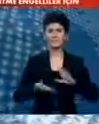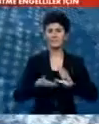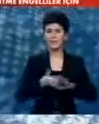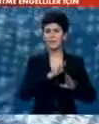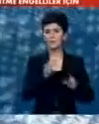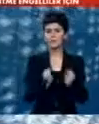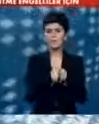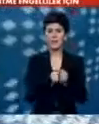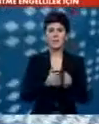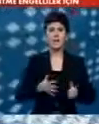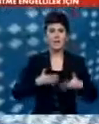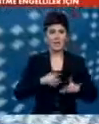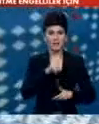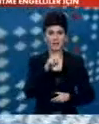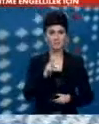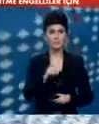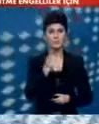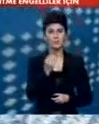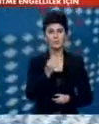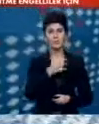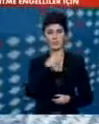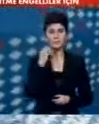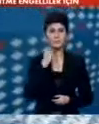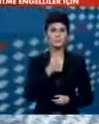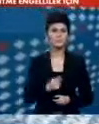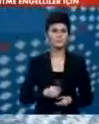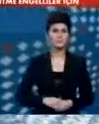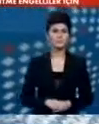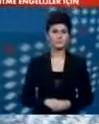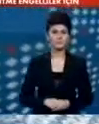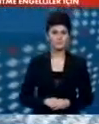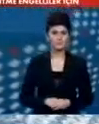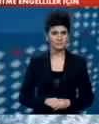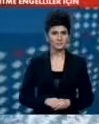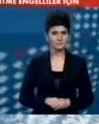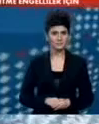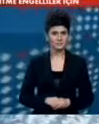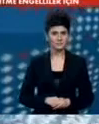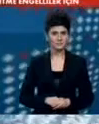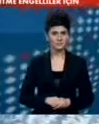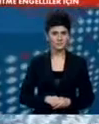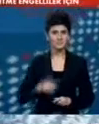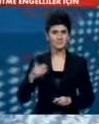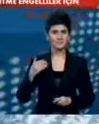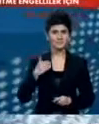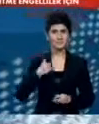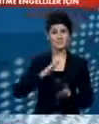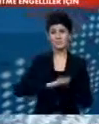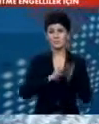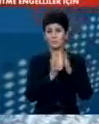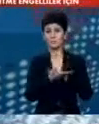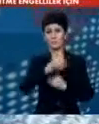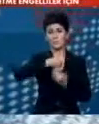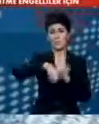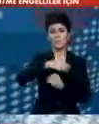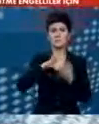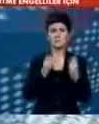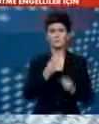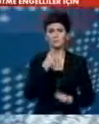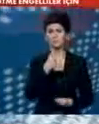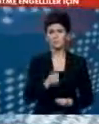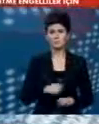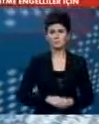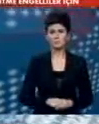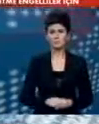Arkadaşlarınla beraber eğlendin mi? Çok hocam. Röşetten bindik, ters döndüm hocam. Ondan sonra düştü.